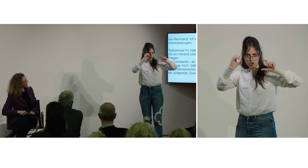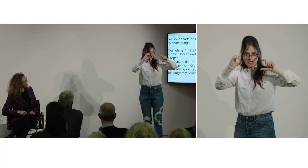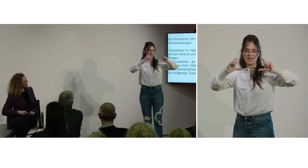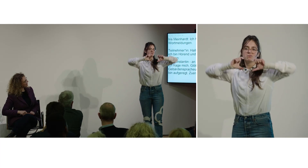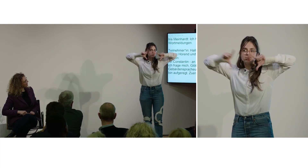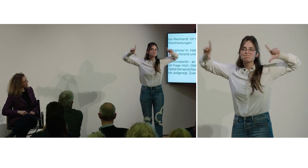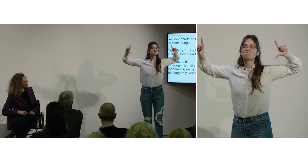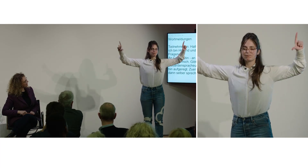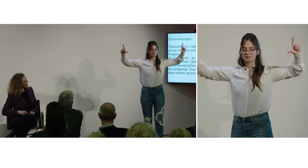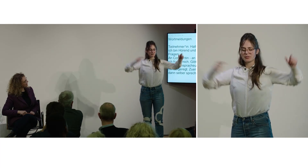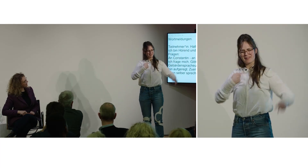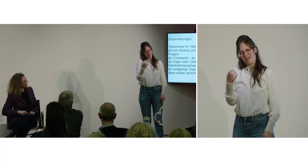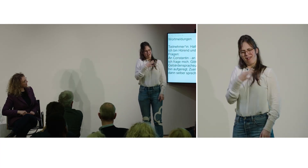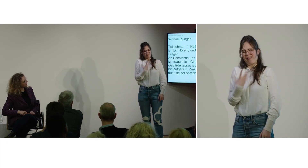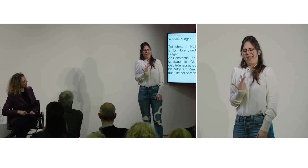Vielen Dank.